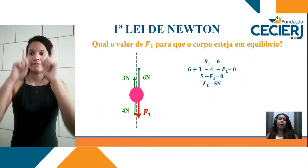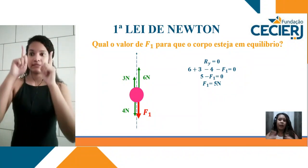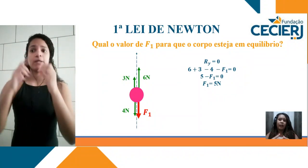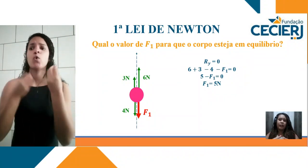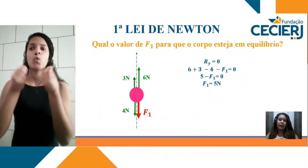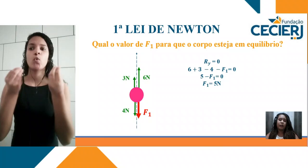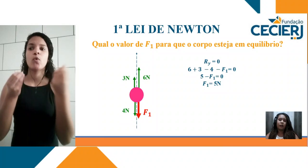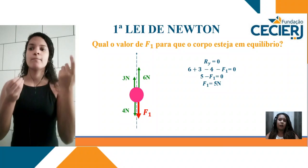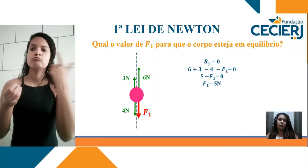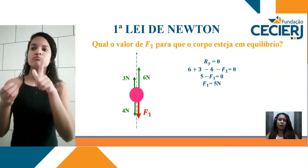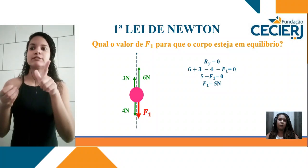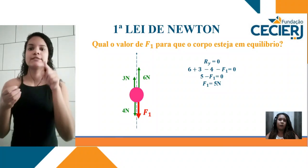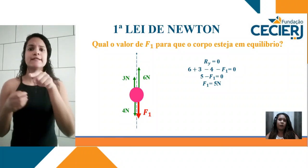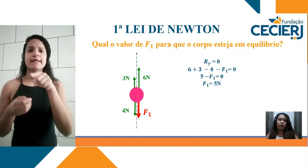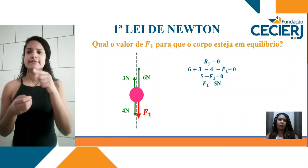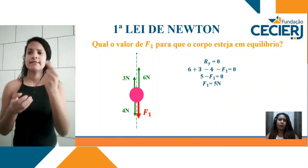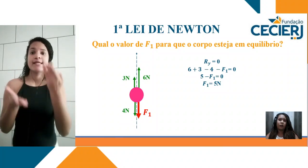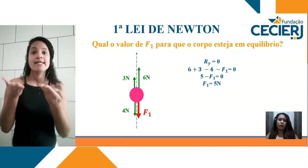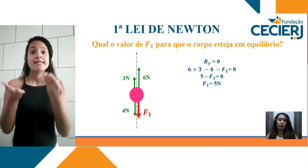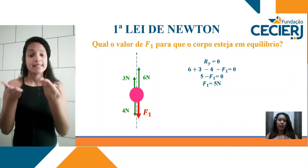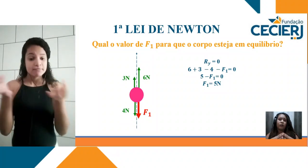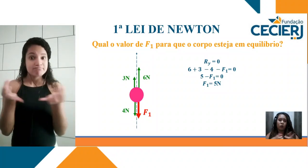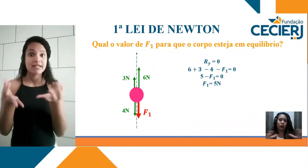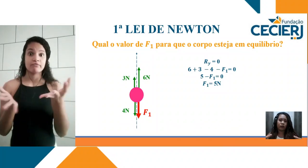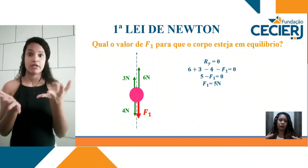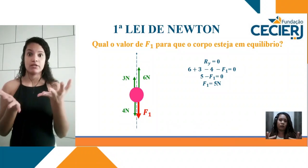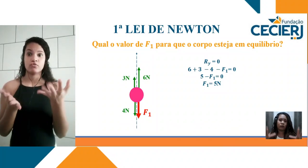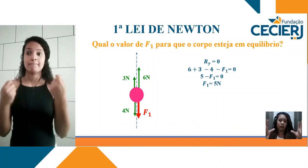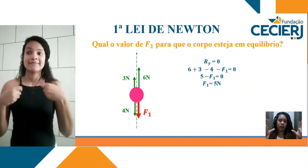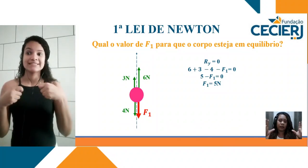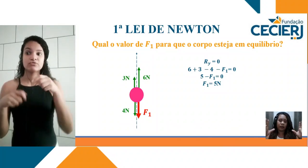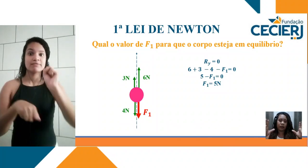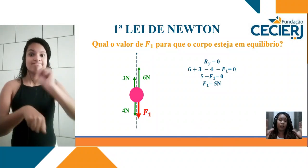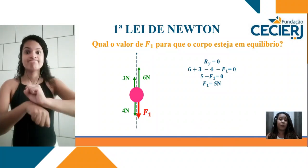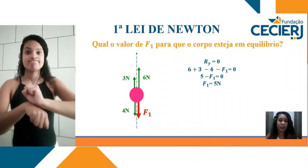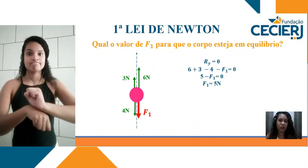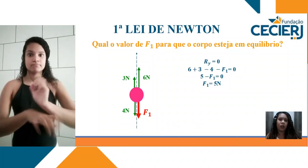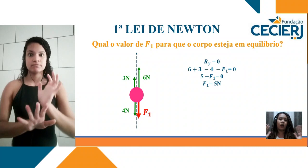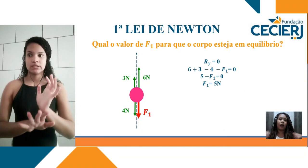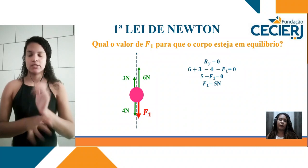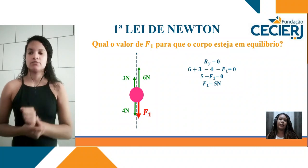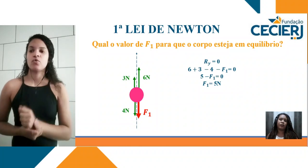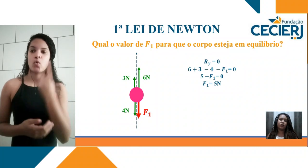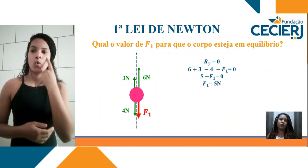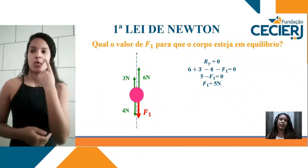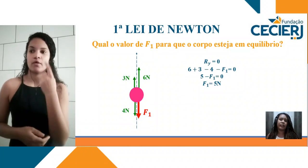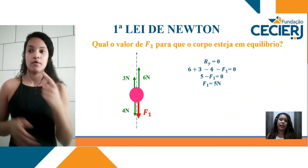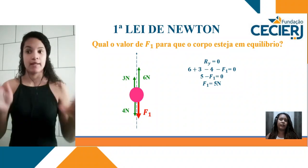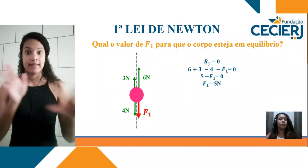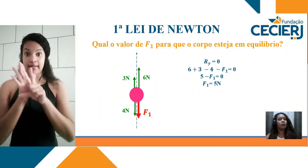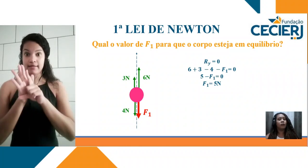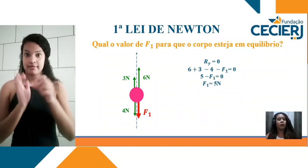que ele se relacione, que ele respeite a primeira lei de Newton, a